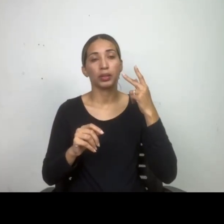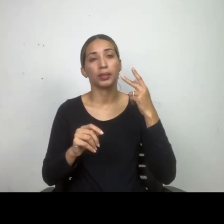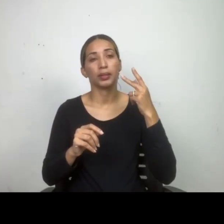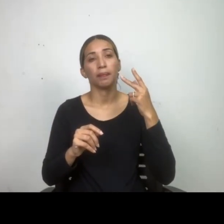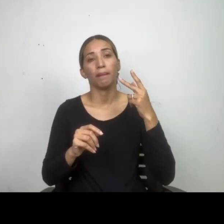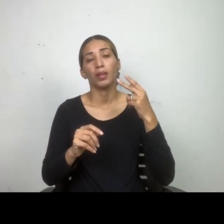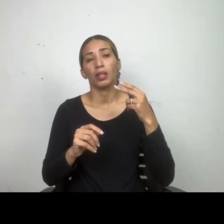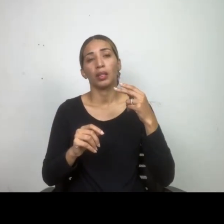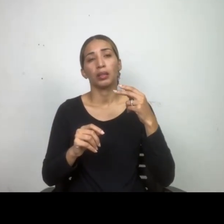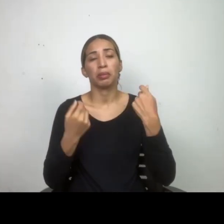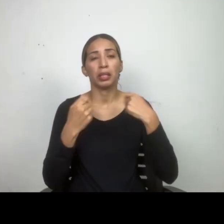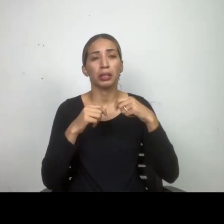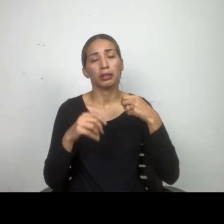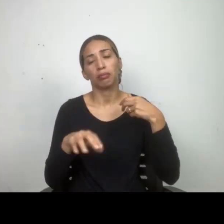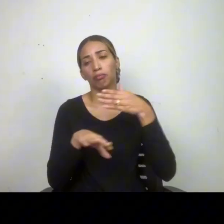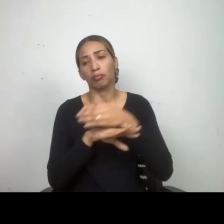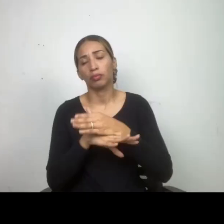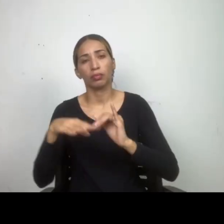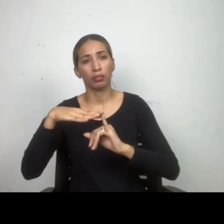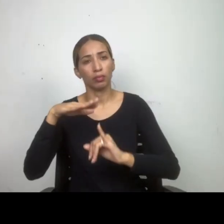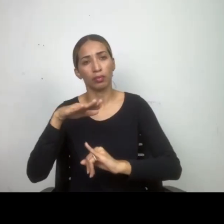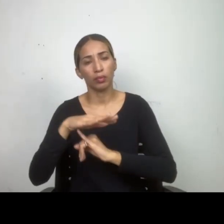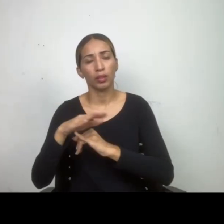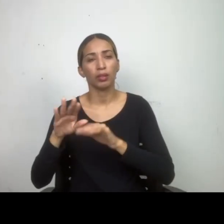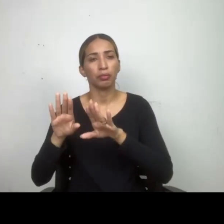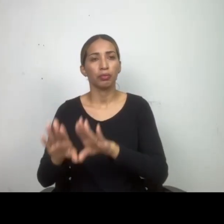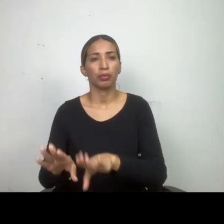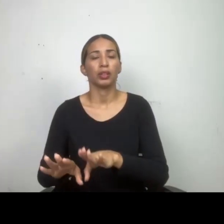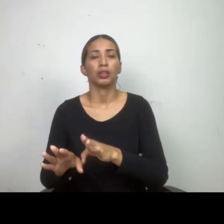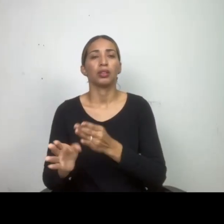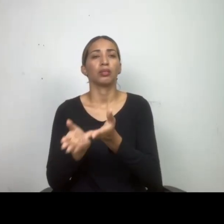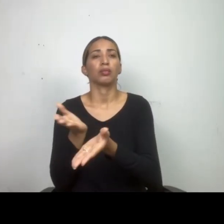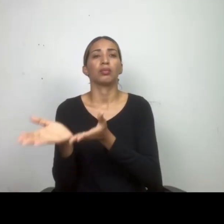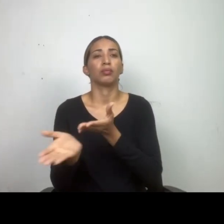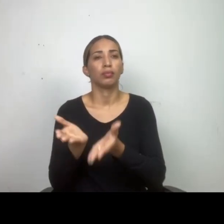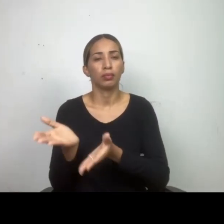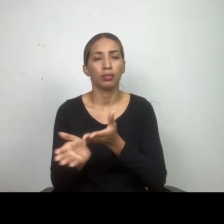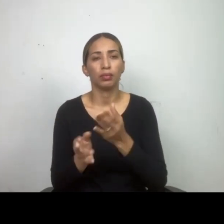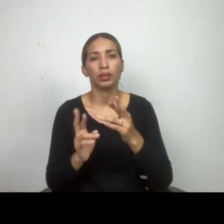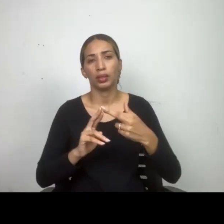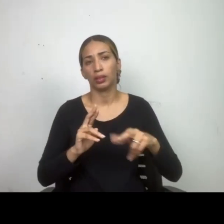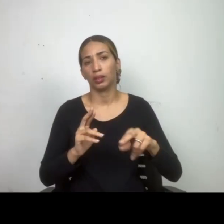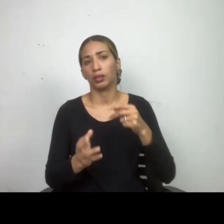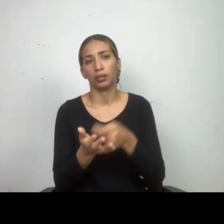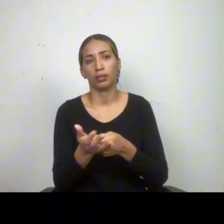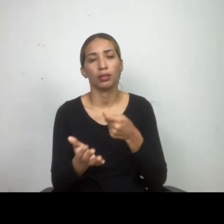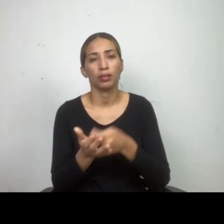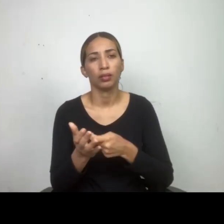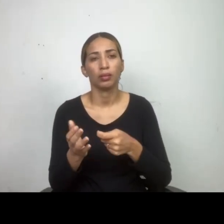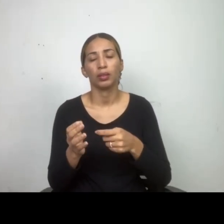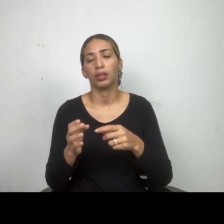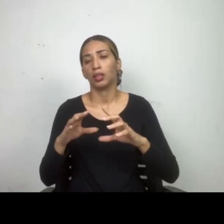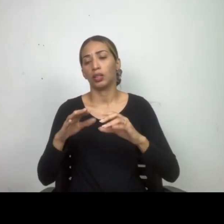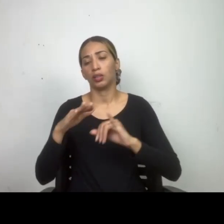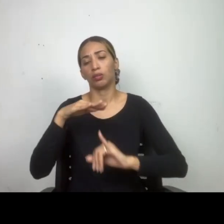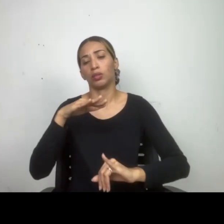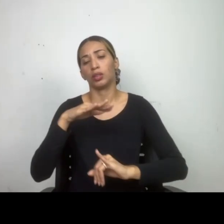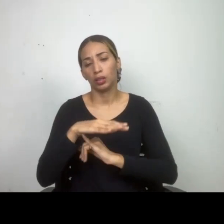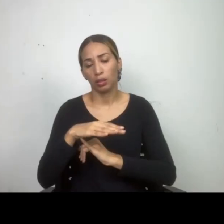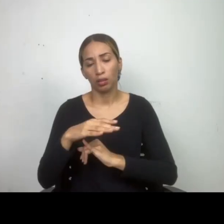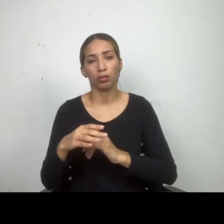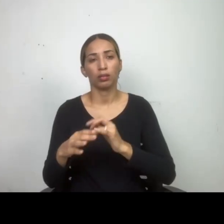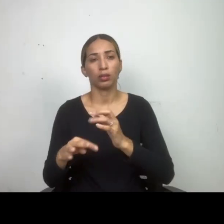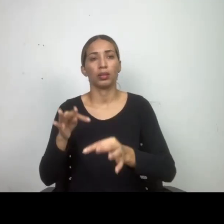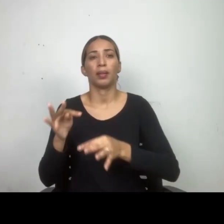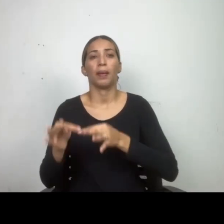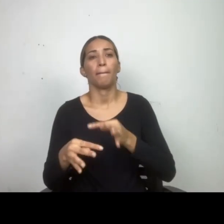próprio sujeito que está ali, mas a religião imposta, né, pela comunidade terapêutica, uma internação prolongada, a